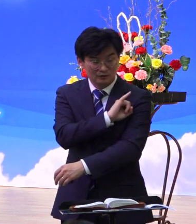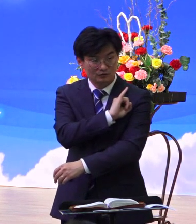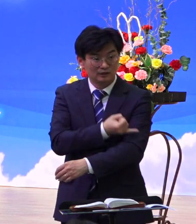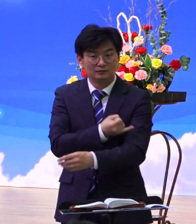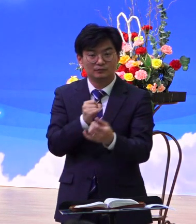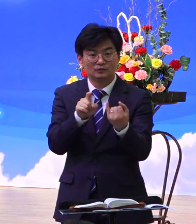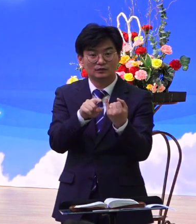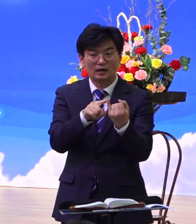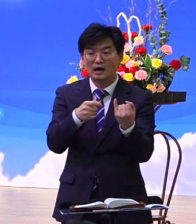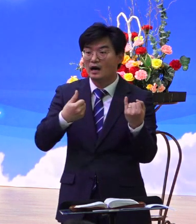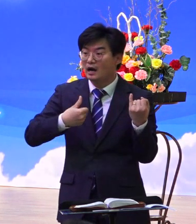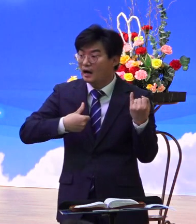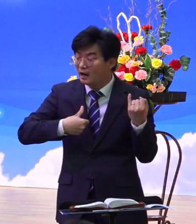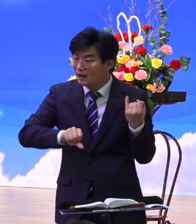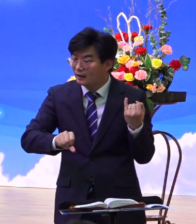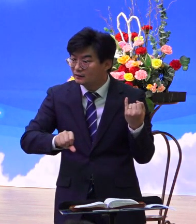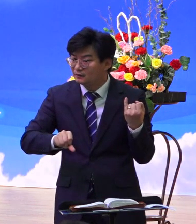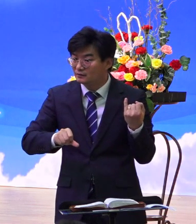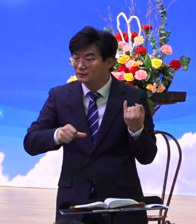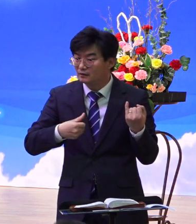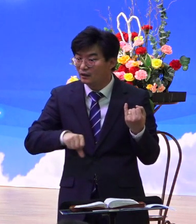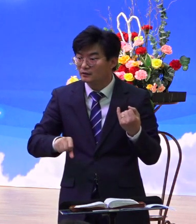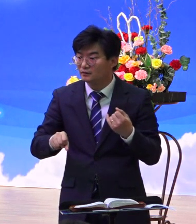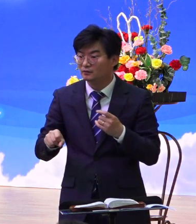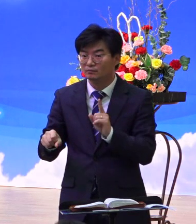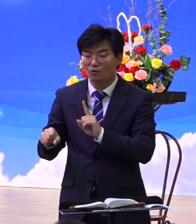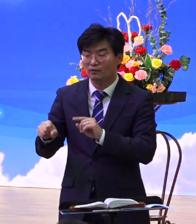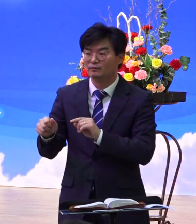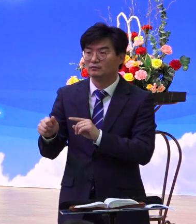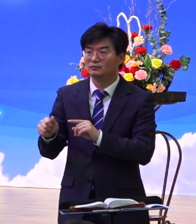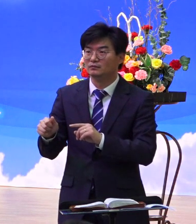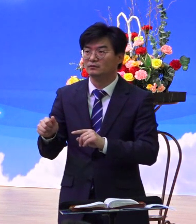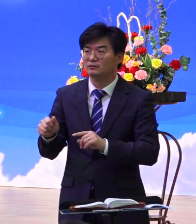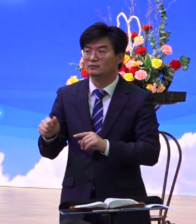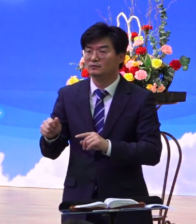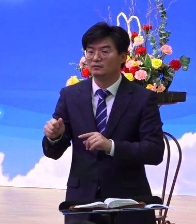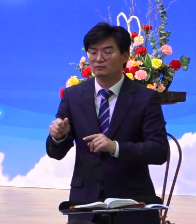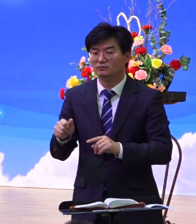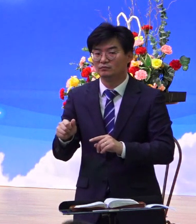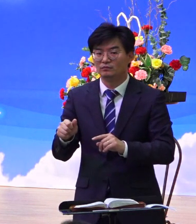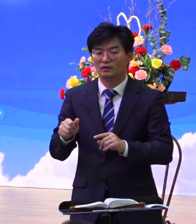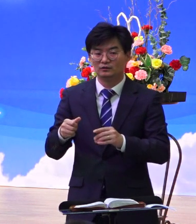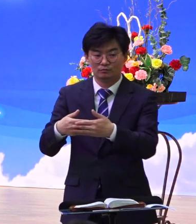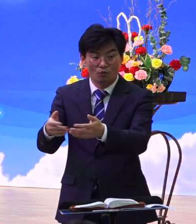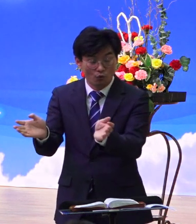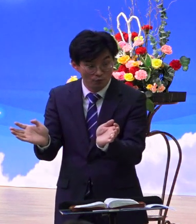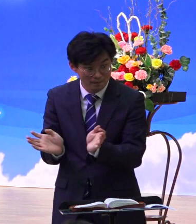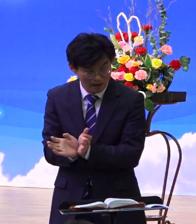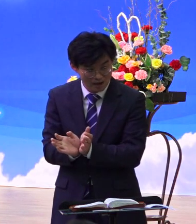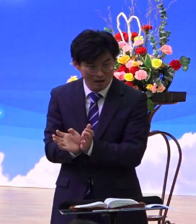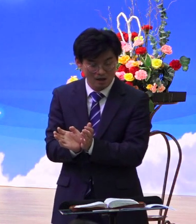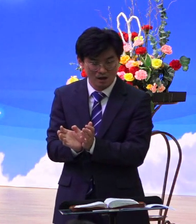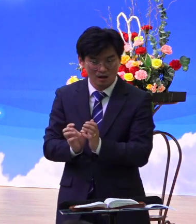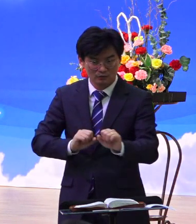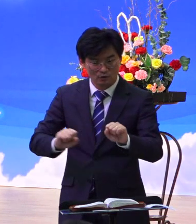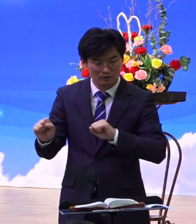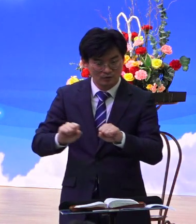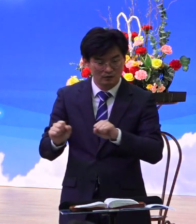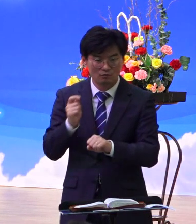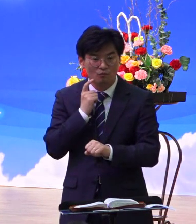유명한 찬양 선교단체 다리 놓는 사람들의 그 당시 총무였습니다. 찬양사역도 실제로 하시고 음악도